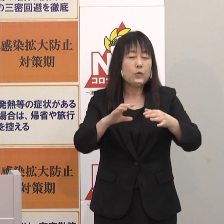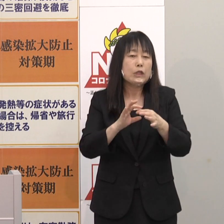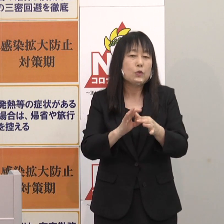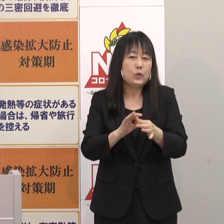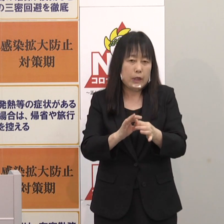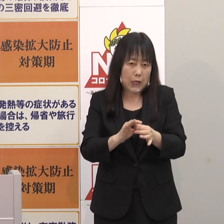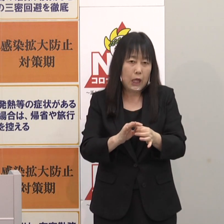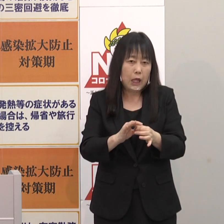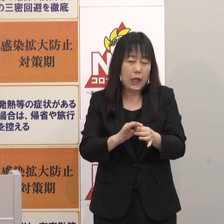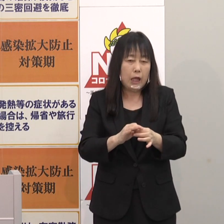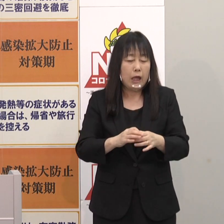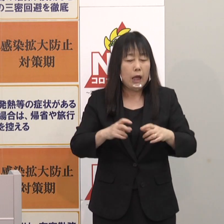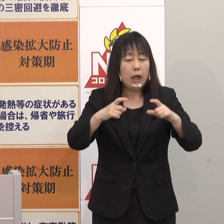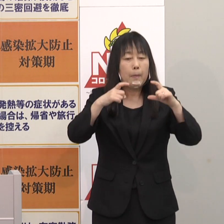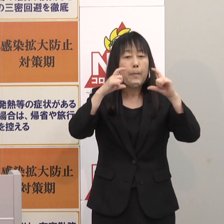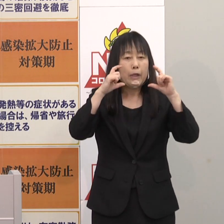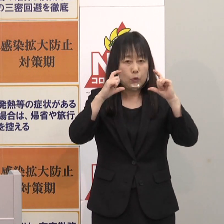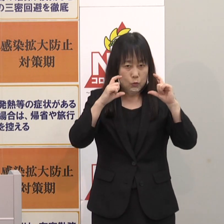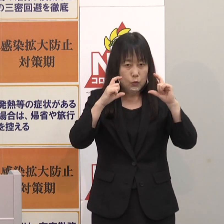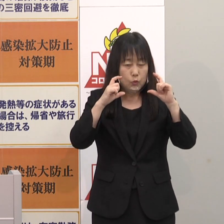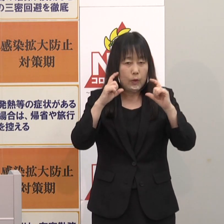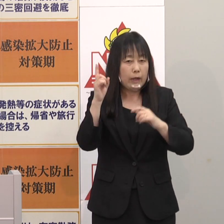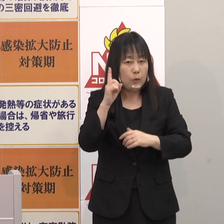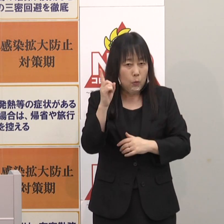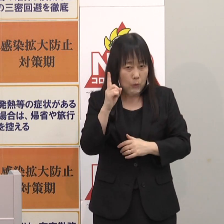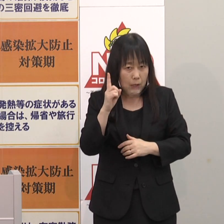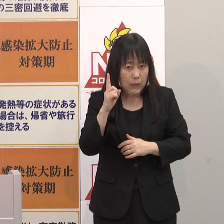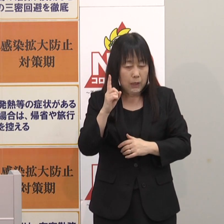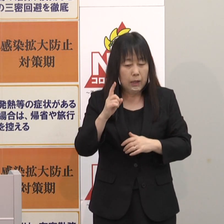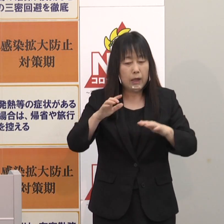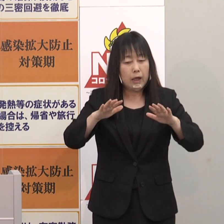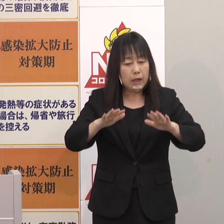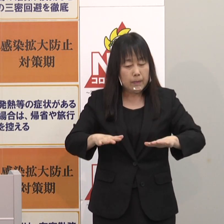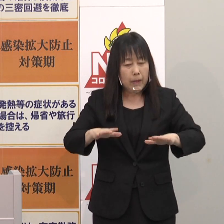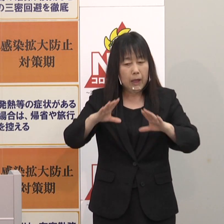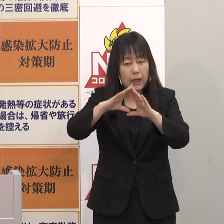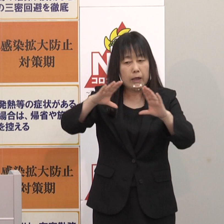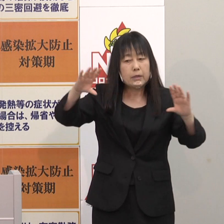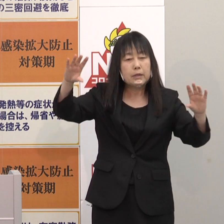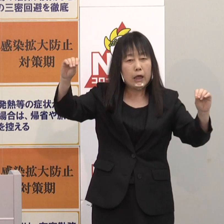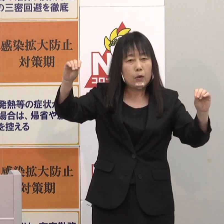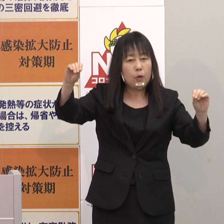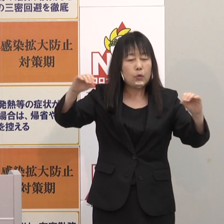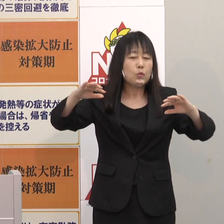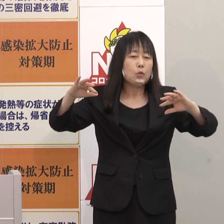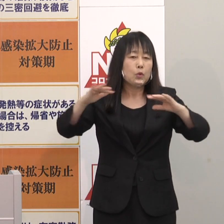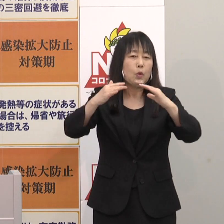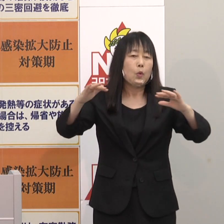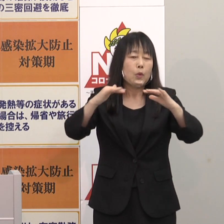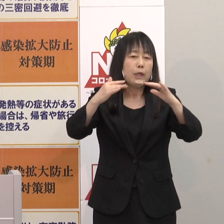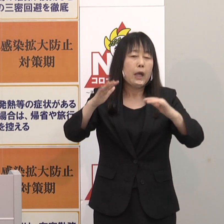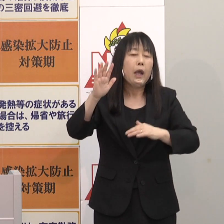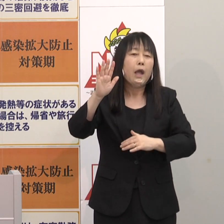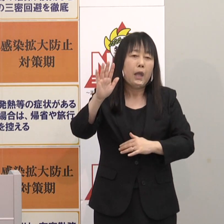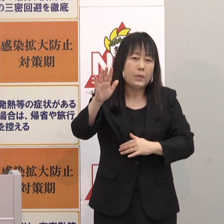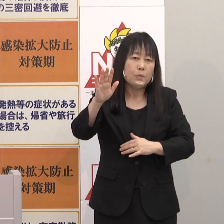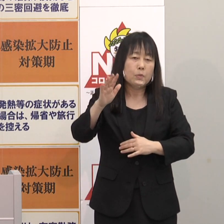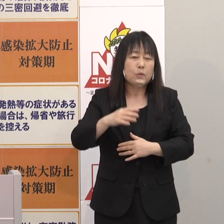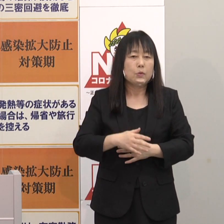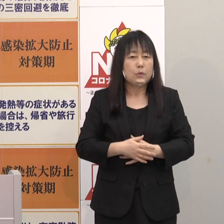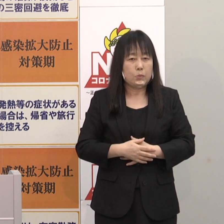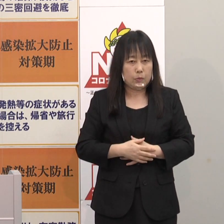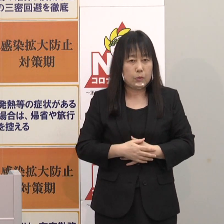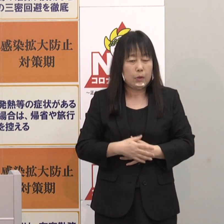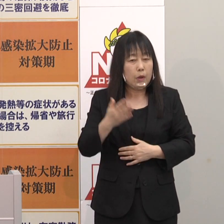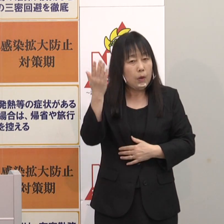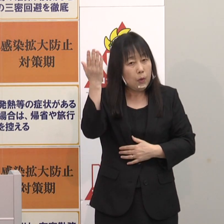用について今国内でもさまざまな議論が出ておりますが、先日文科省が、これまでも